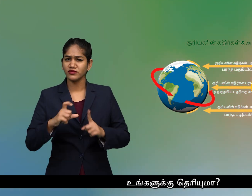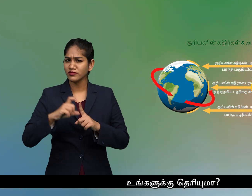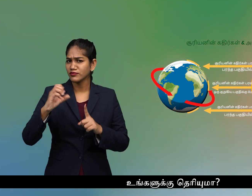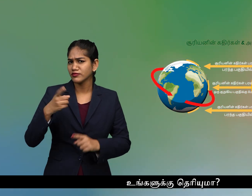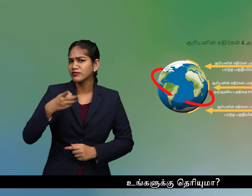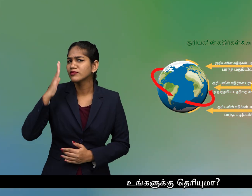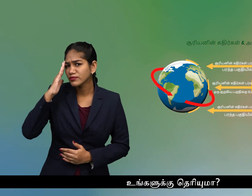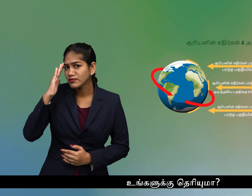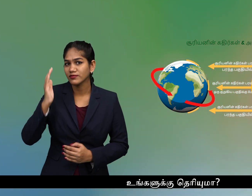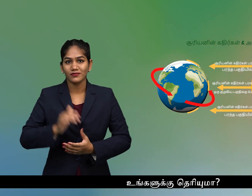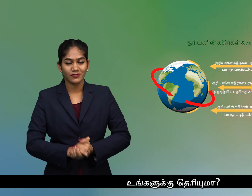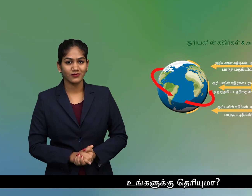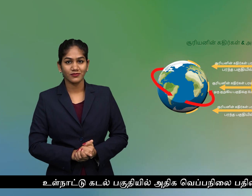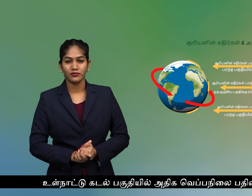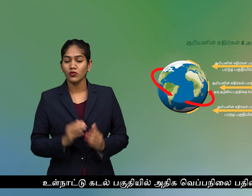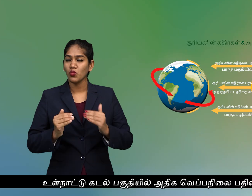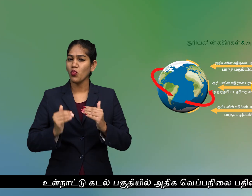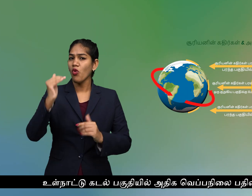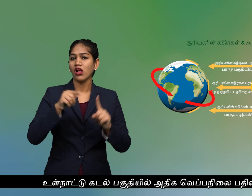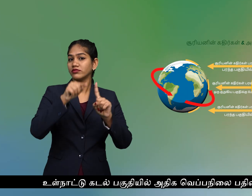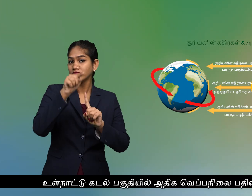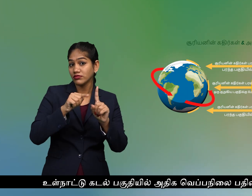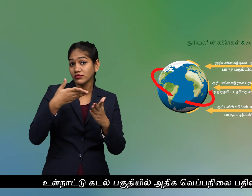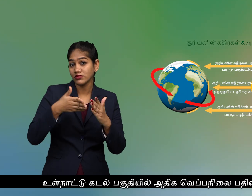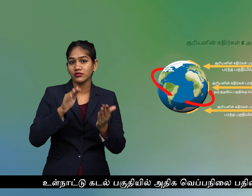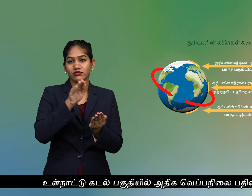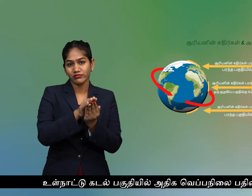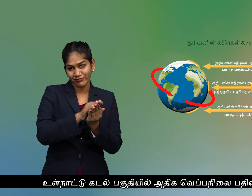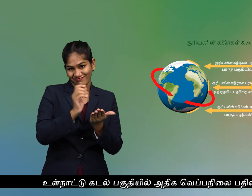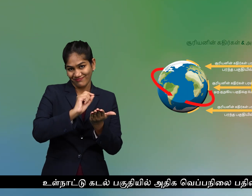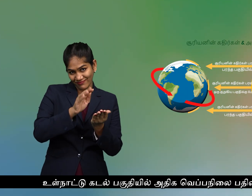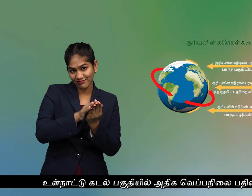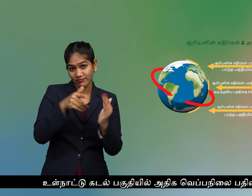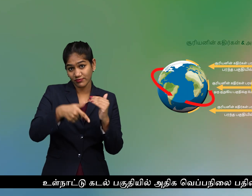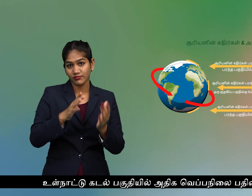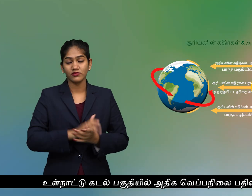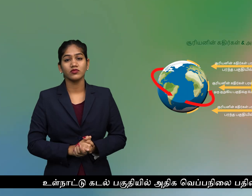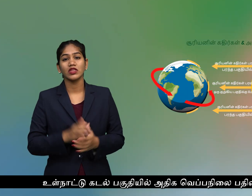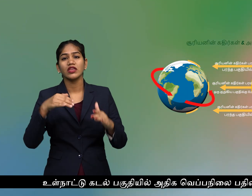உங்களுக்கு தெரியுமா? உள்நாட்டு கடல் பகுதியில் அதிக வெப்பநிலை பதிவாகியுள்ளது.